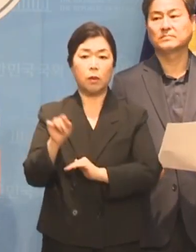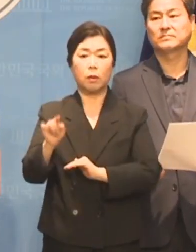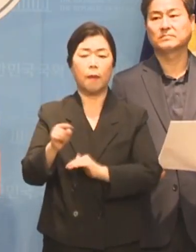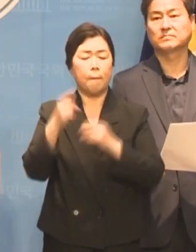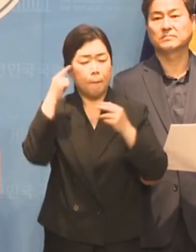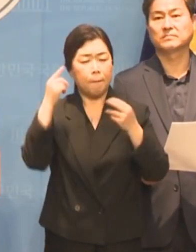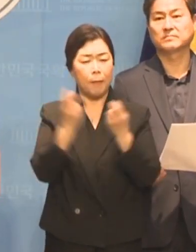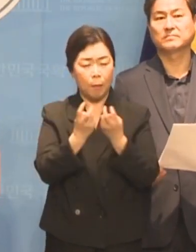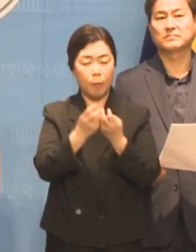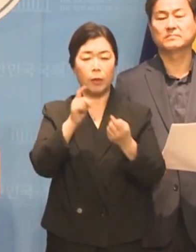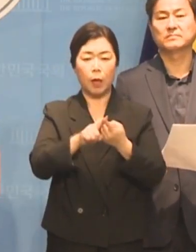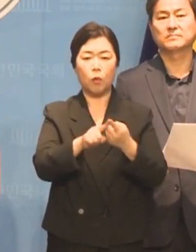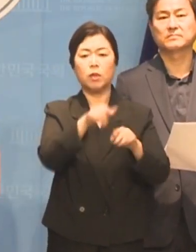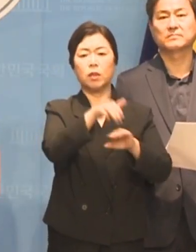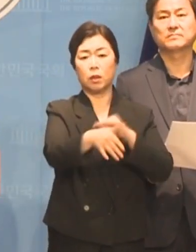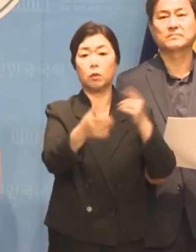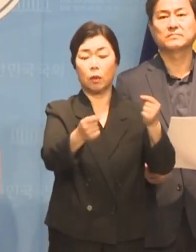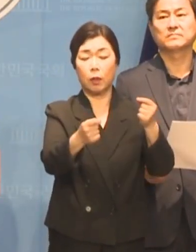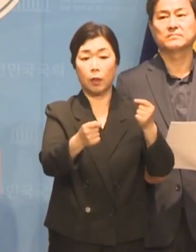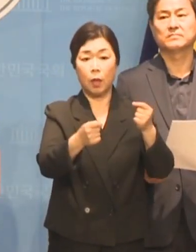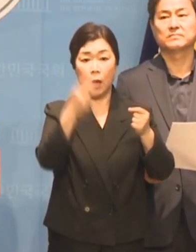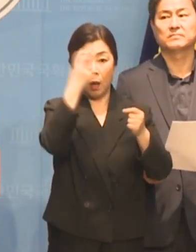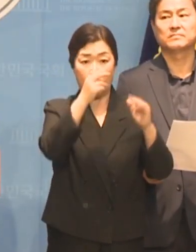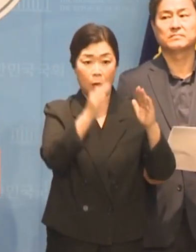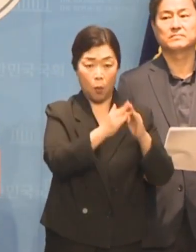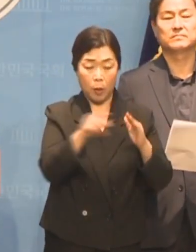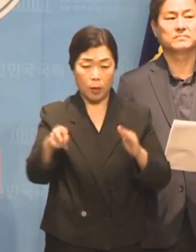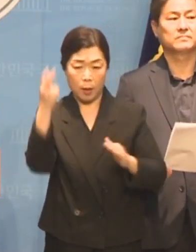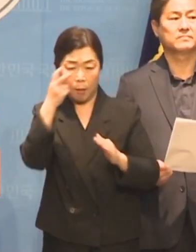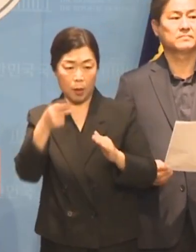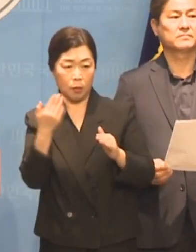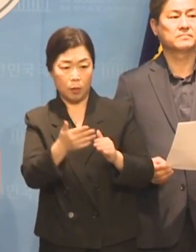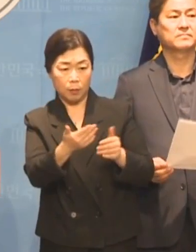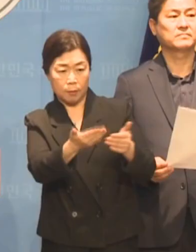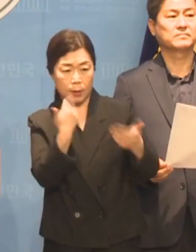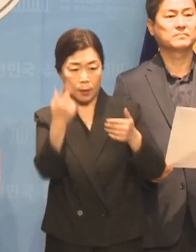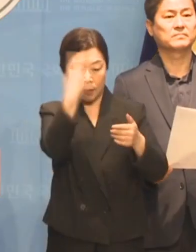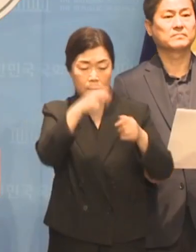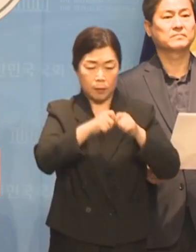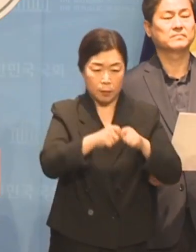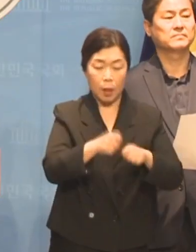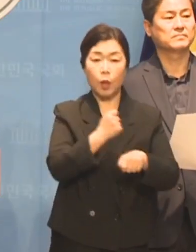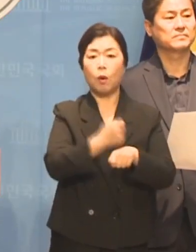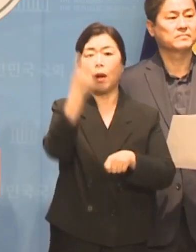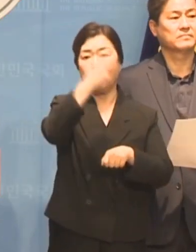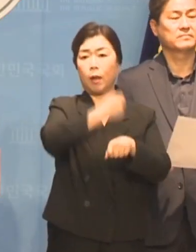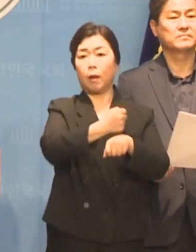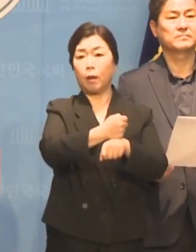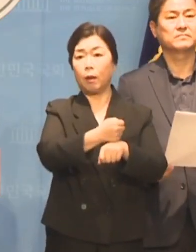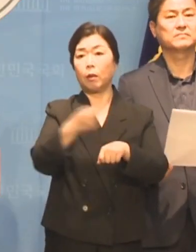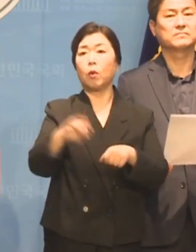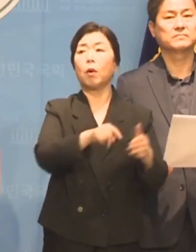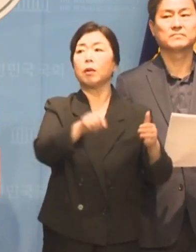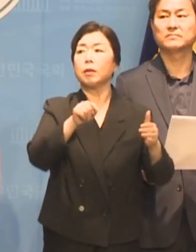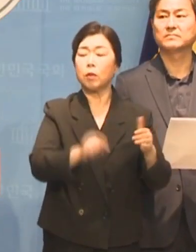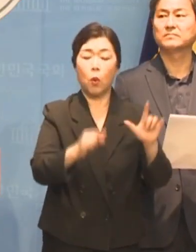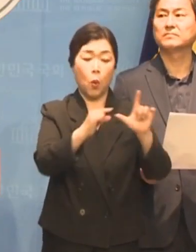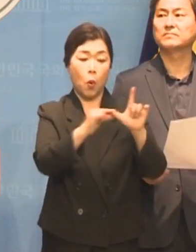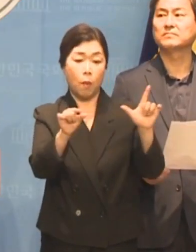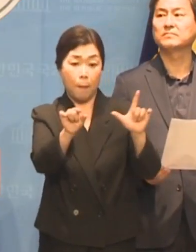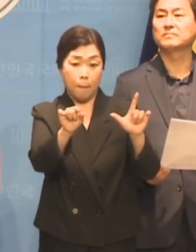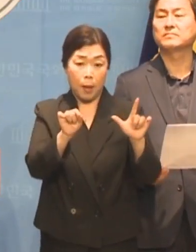수법대로 진행을 했습니다. 감사원의 감사를 통해서 먼지털이하듯이 감사를 하고, 그 속에서 그중